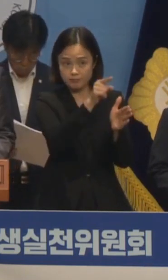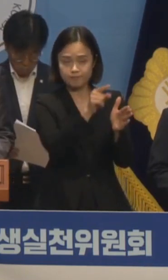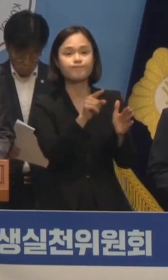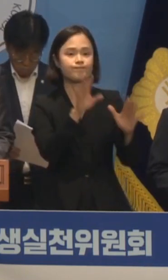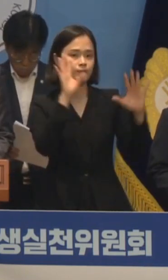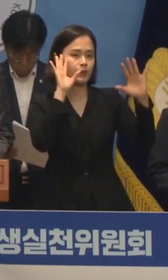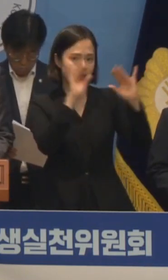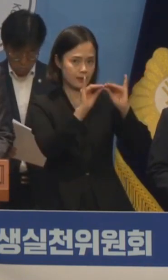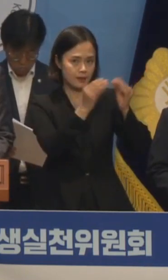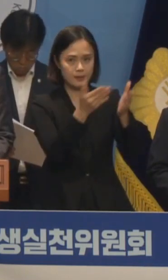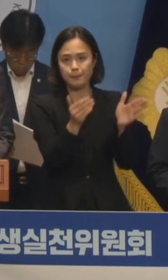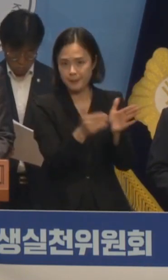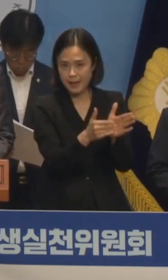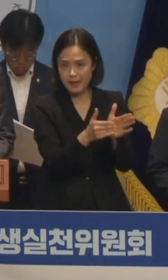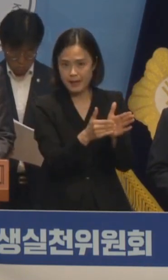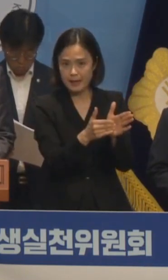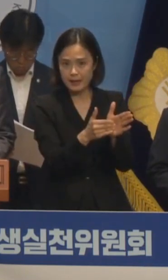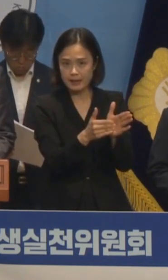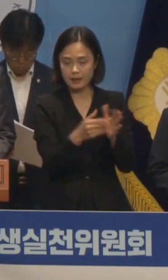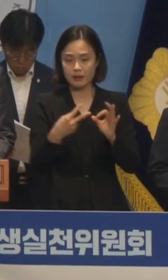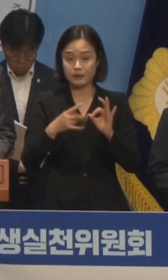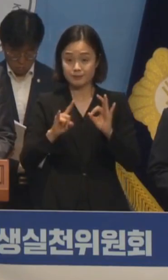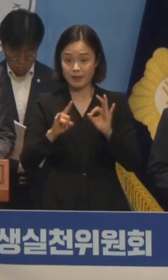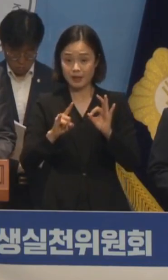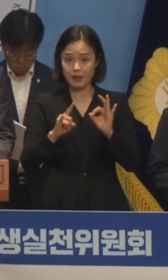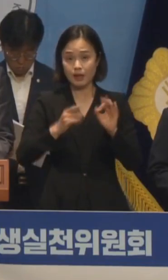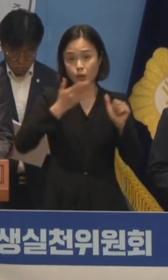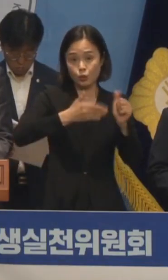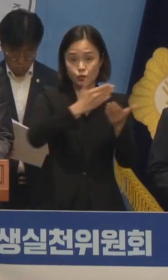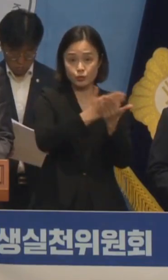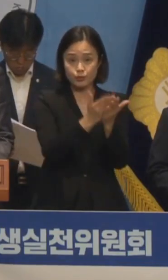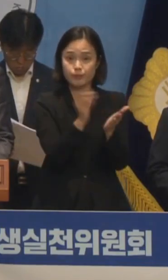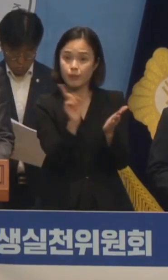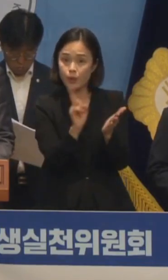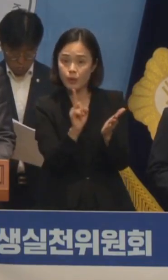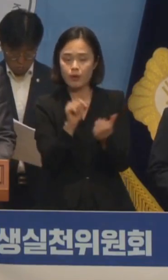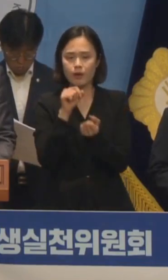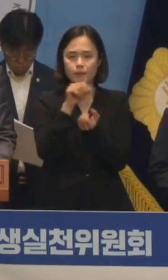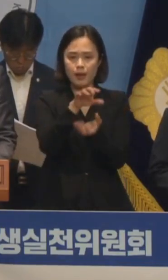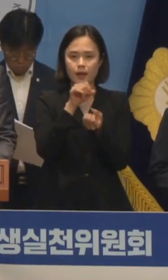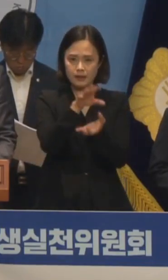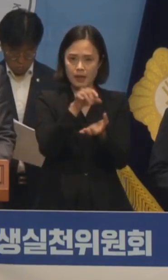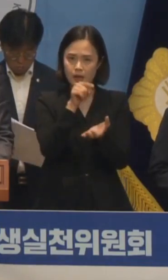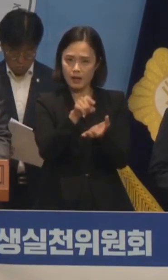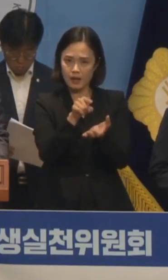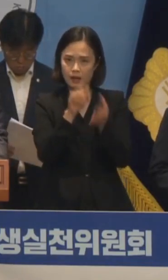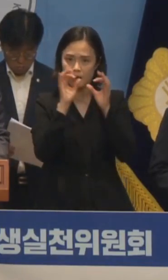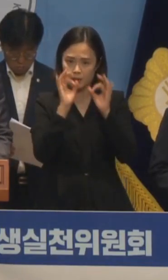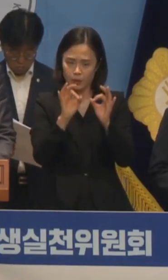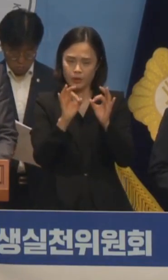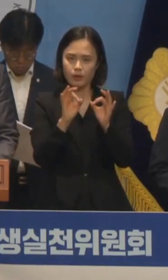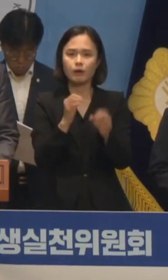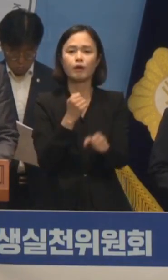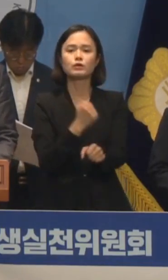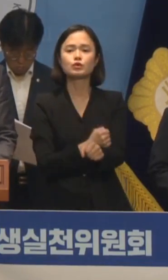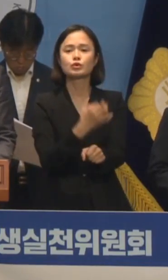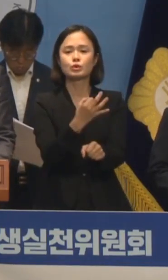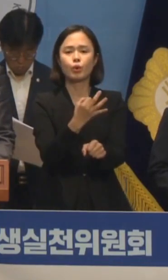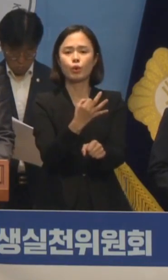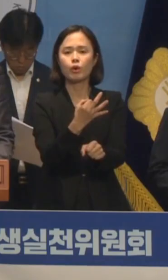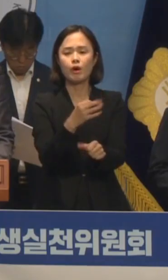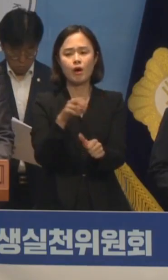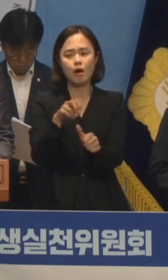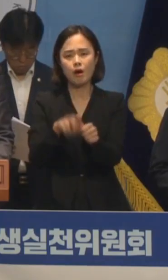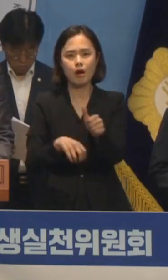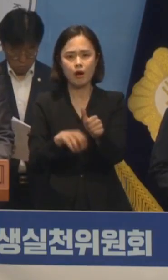한 바가 있습니다. 그 당시 10대 요구안 중에 하나는 먼저 배달앱 시장에 있어서 이 과도한 수수료 문제에 대해서 영세 소상인